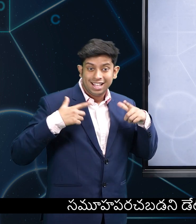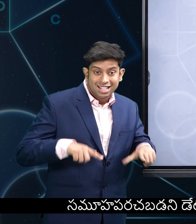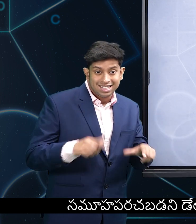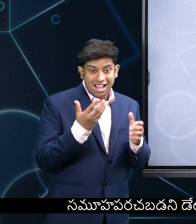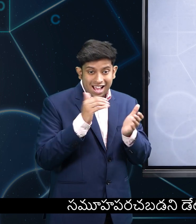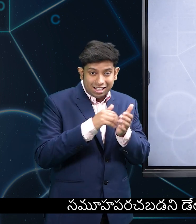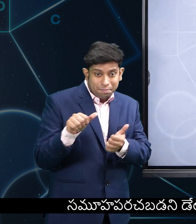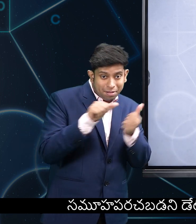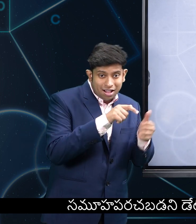ఏమిటో గుర్తు చేసుకుందాం.